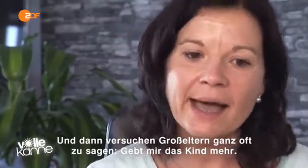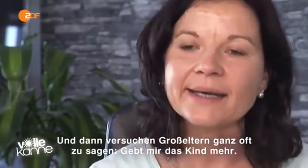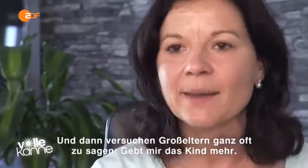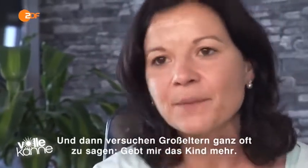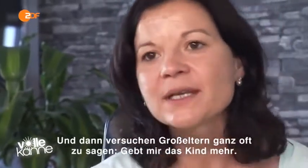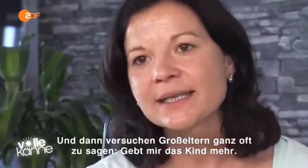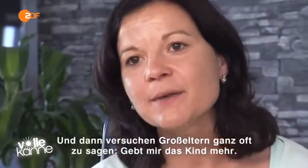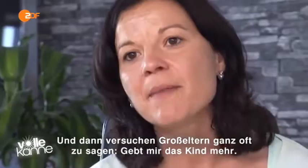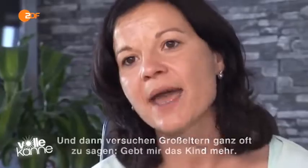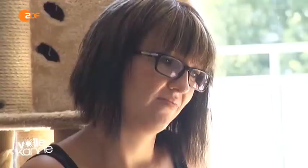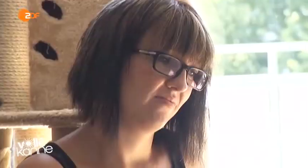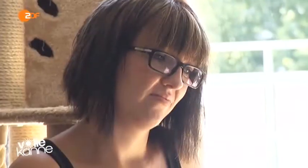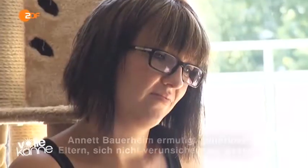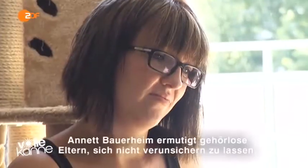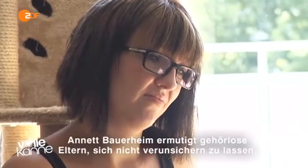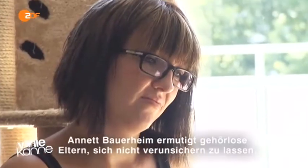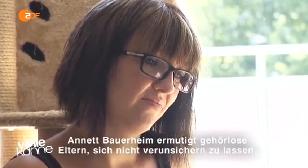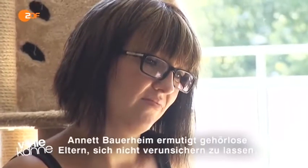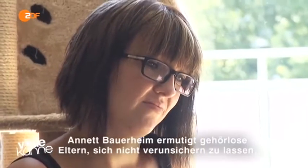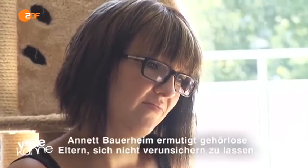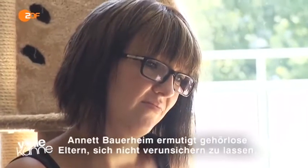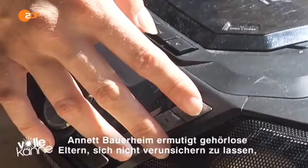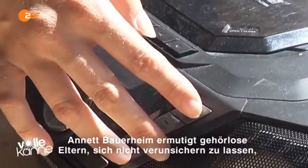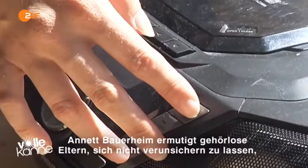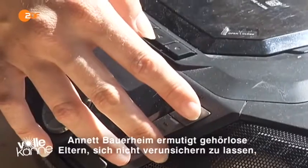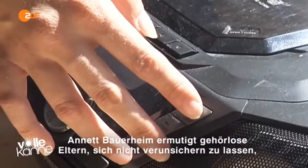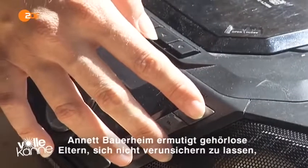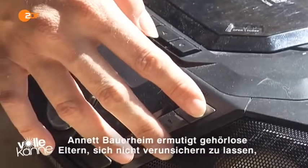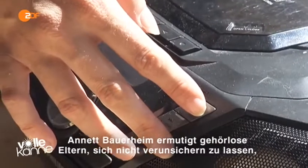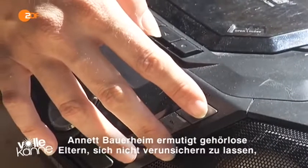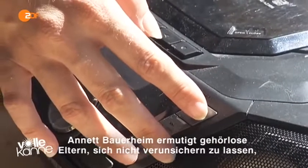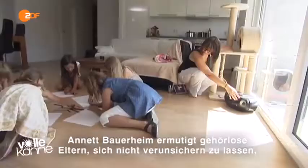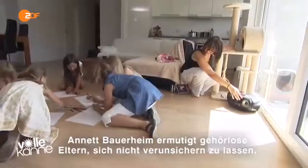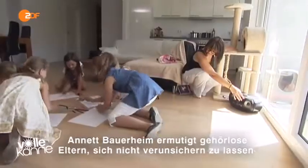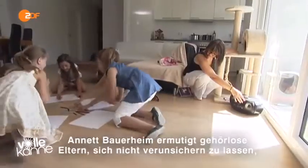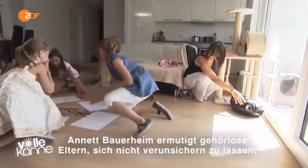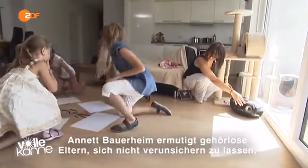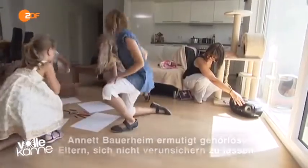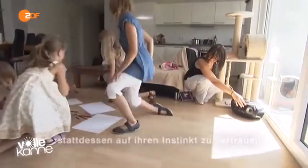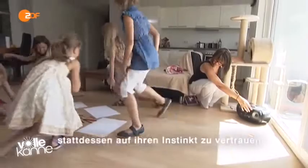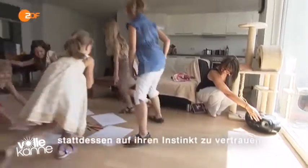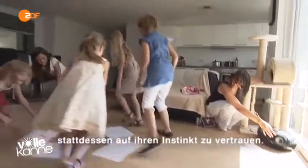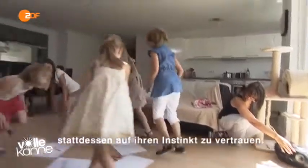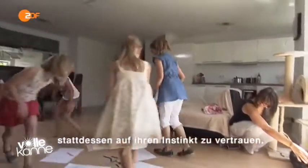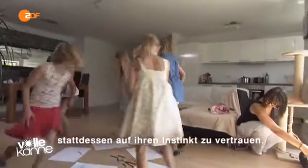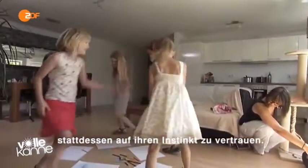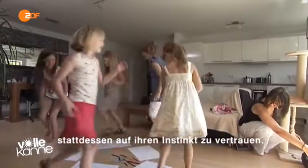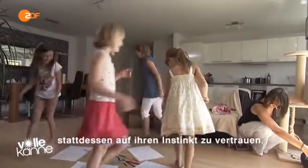ha, dann gibt mir das Kind mehr. Annette Bauerheim ermutigt gehörlose Eltern, sich nicht verunsichern zu lassen, stattdessen auf ihren Instinkt